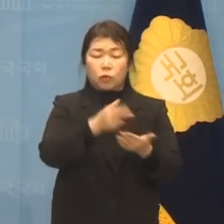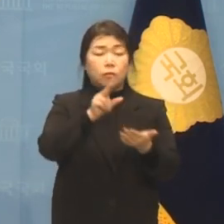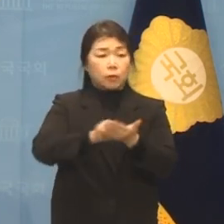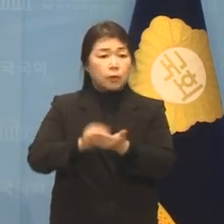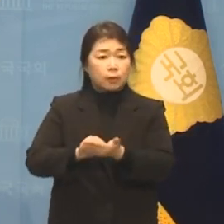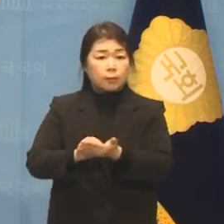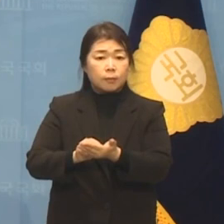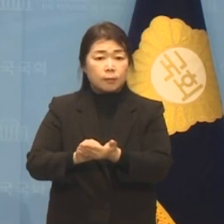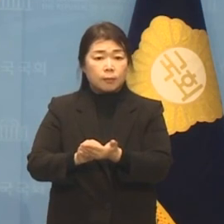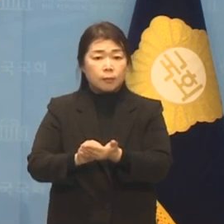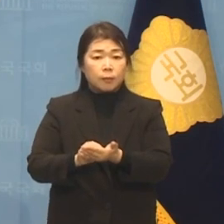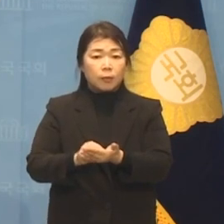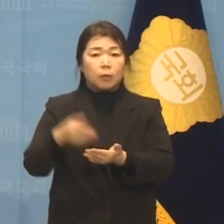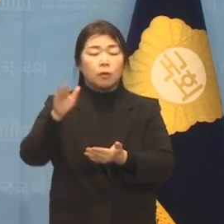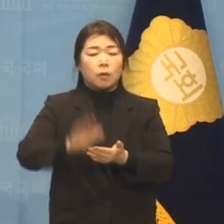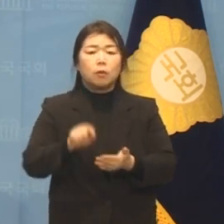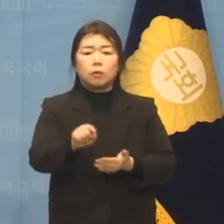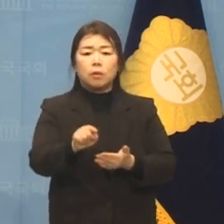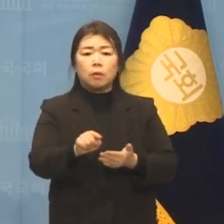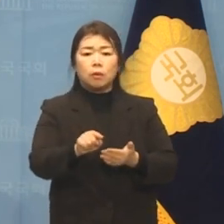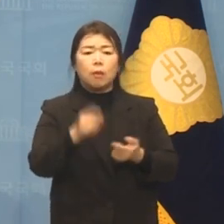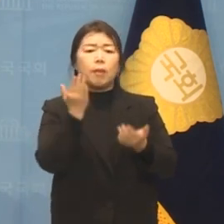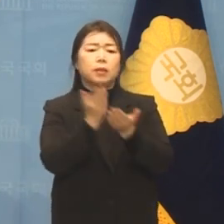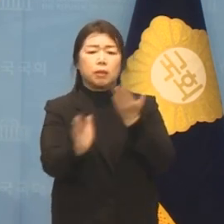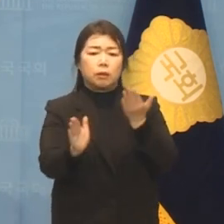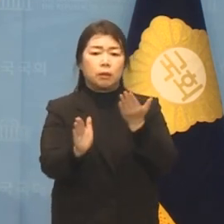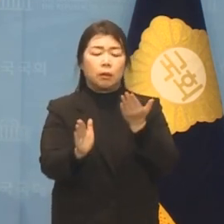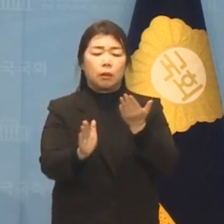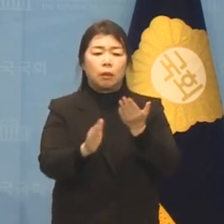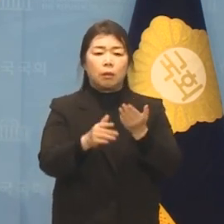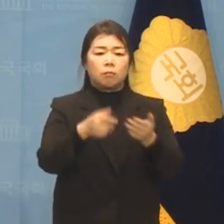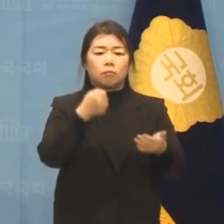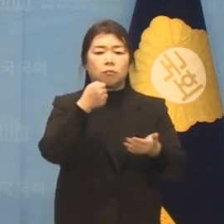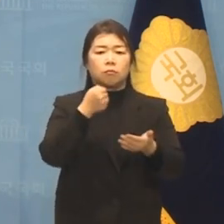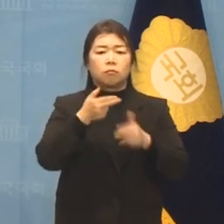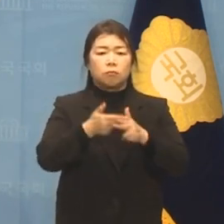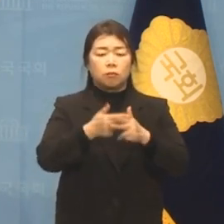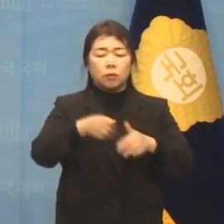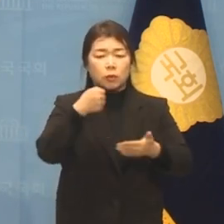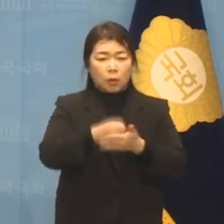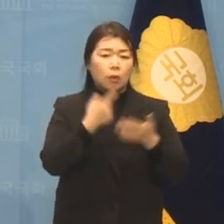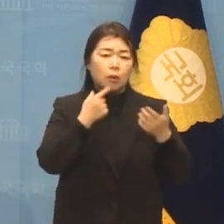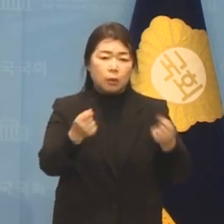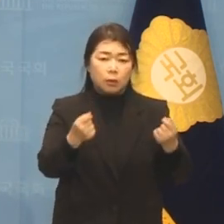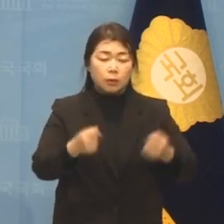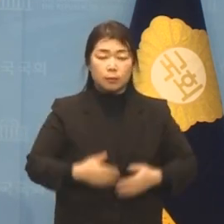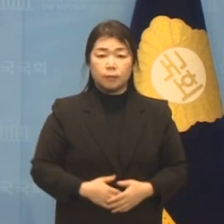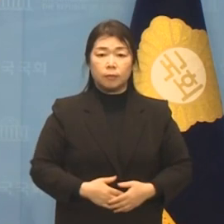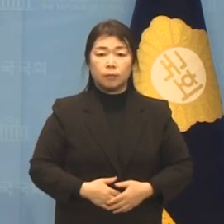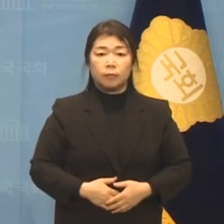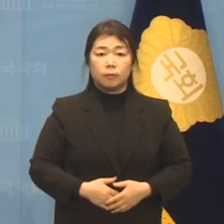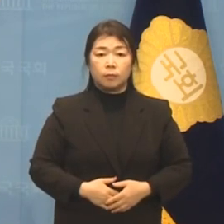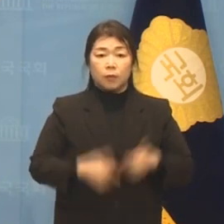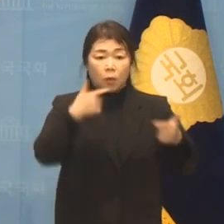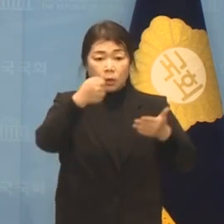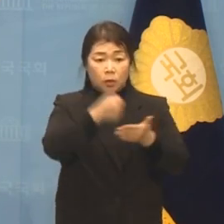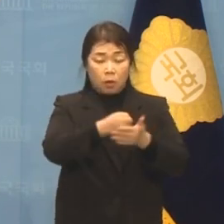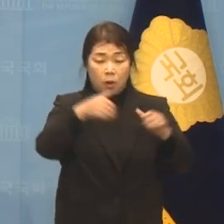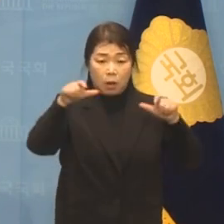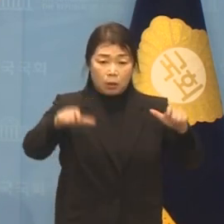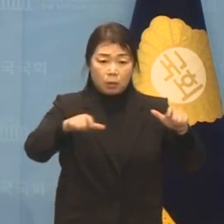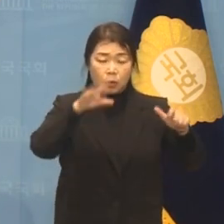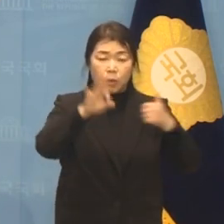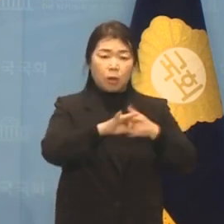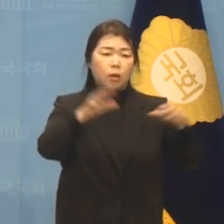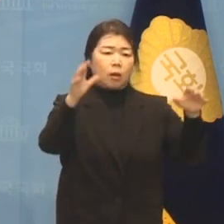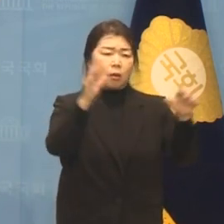당의 대원칙에도 현저하게 역행하고 있습니다. 무엇보다도 획정안이 소멸지수가 가장